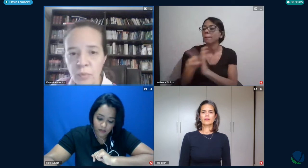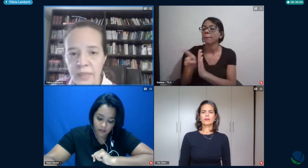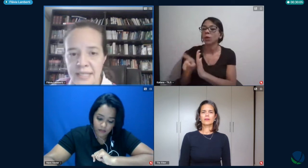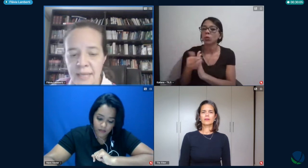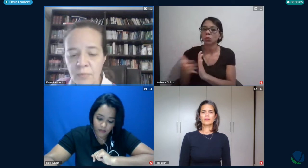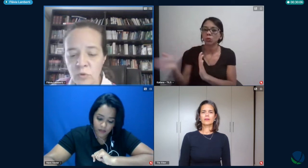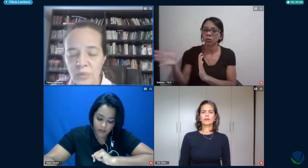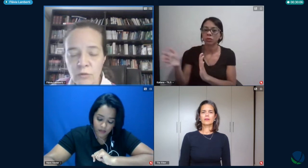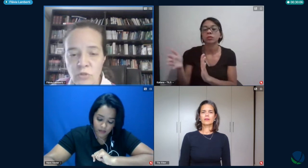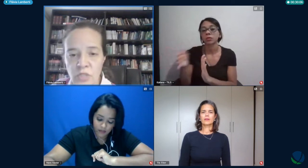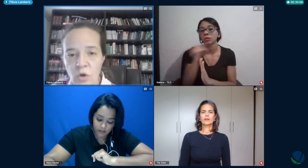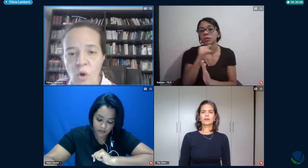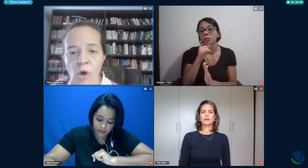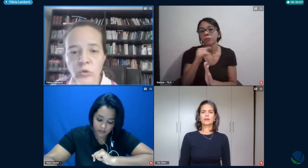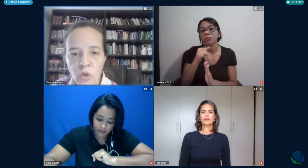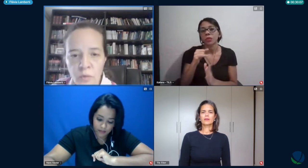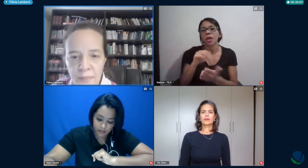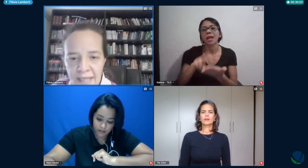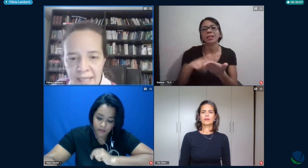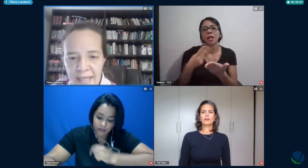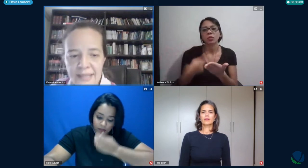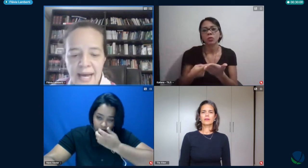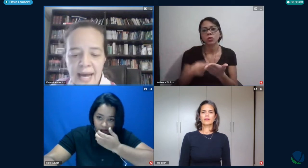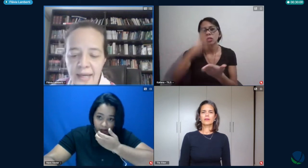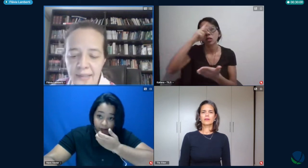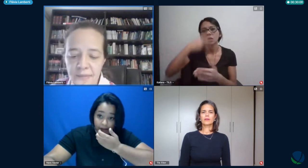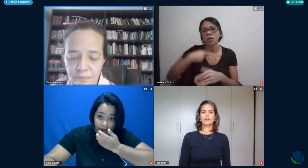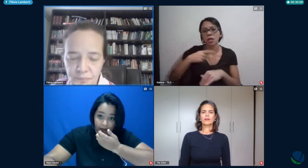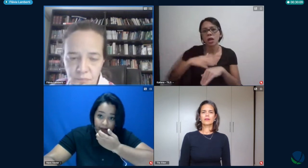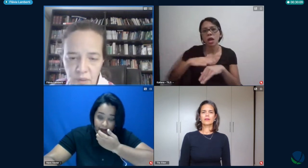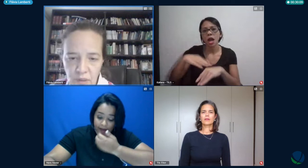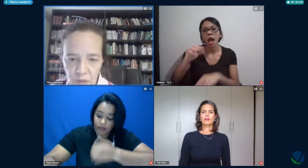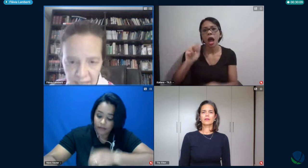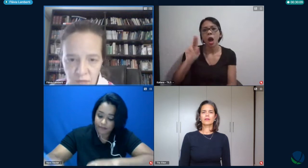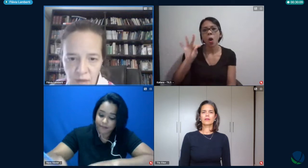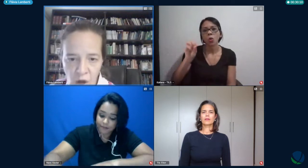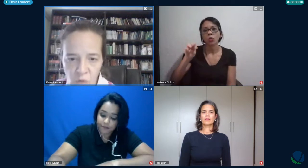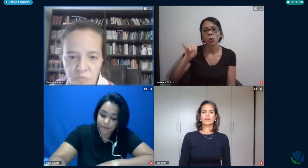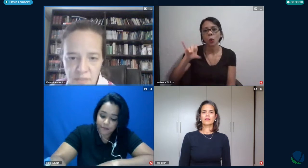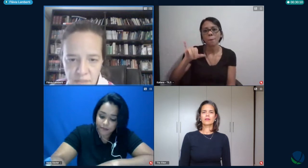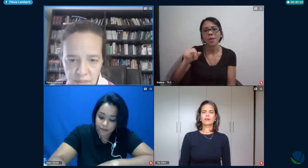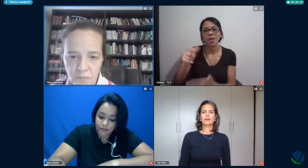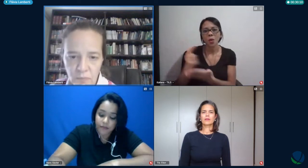capítulo, por exemplo, do traduzir com autonomia da, né,